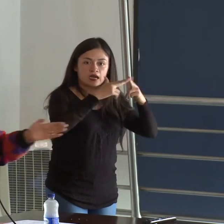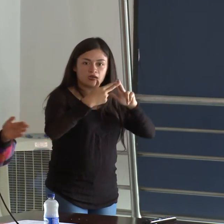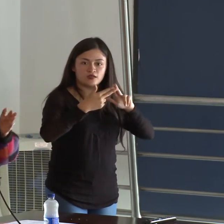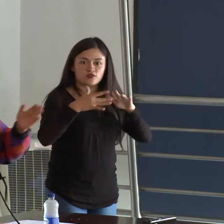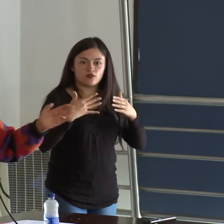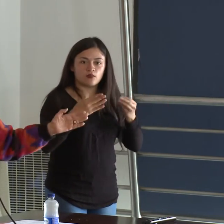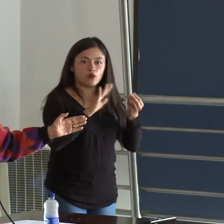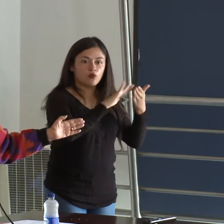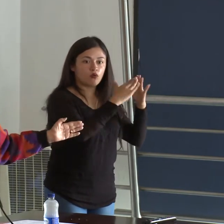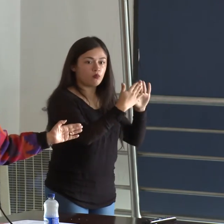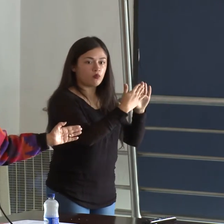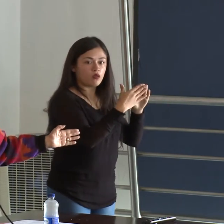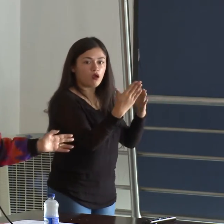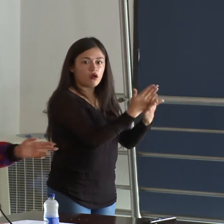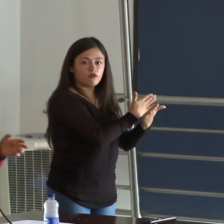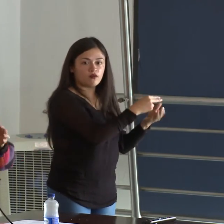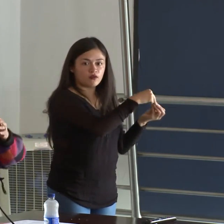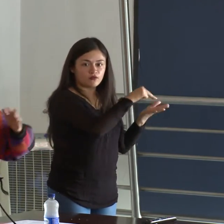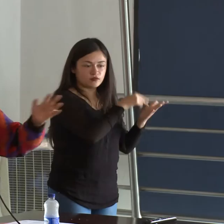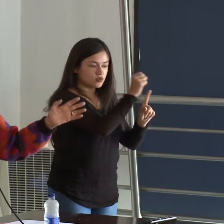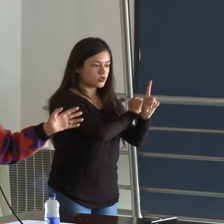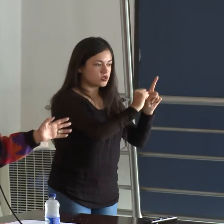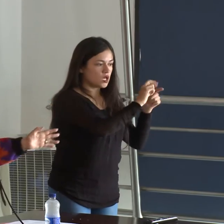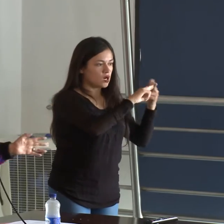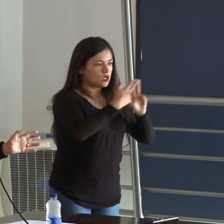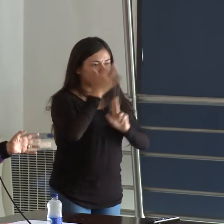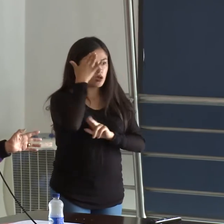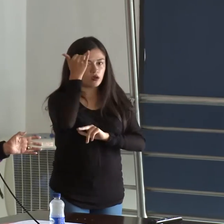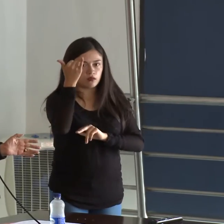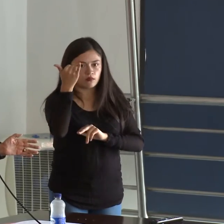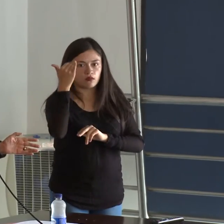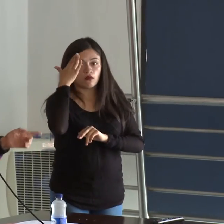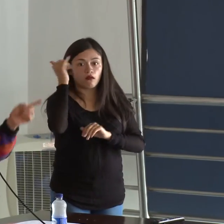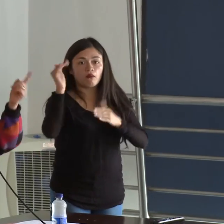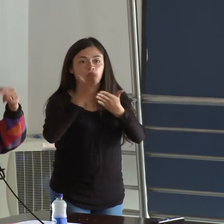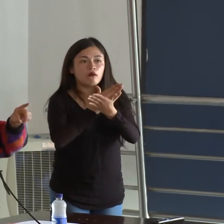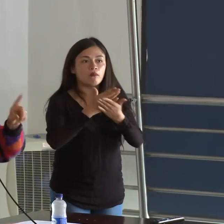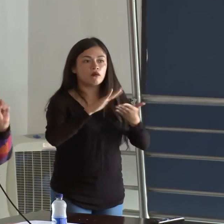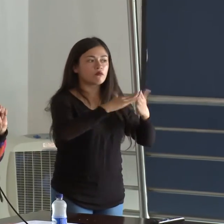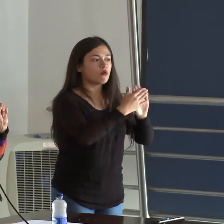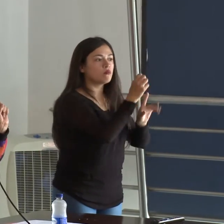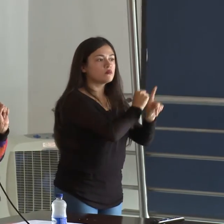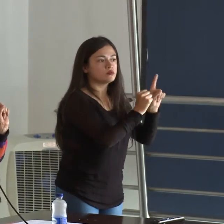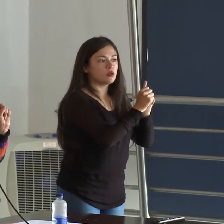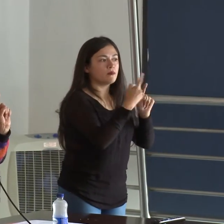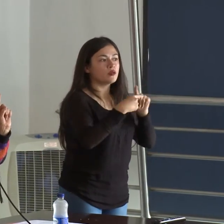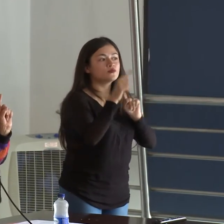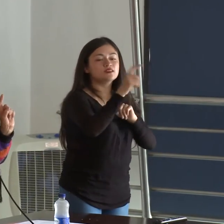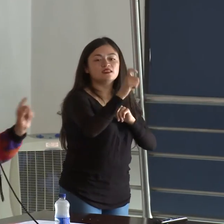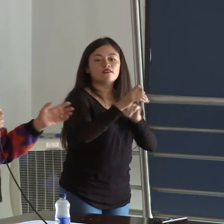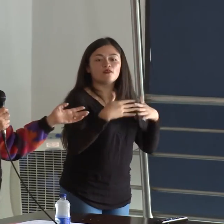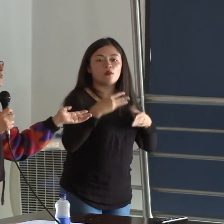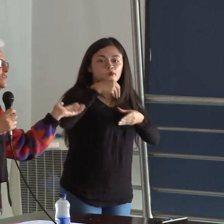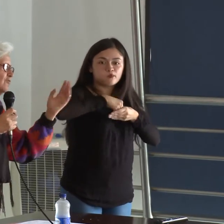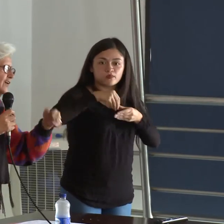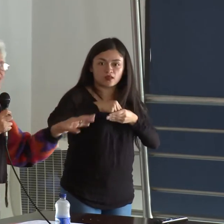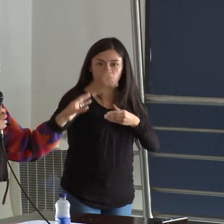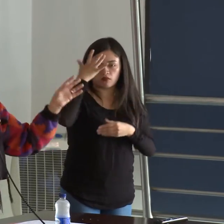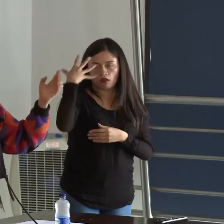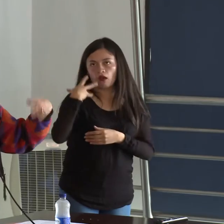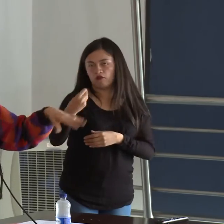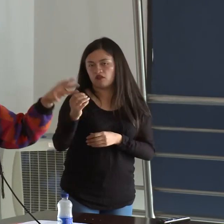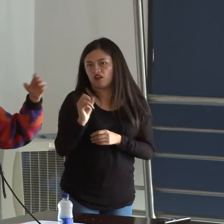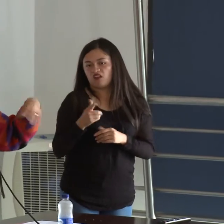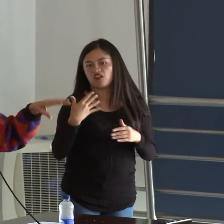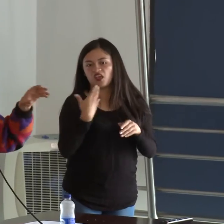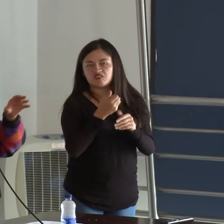academia-comunidad, academia-contexto social, academia-coyuntura. Pero a ustedes toca hacerlo también desde dentro, porque quizá uno desde fuera ahí